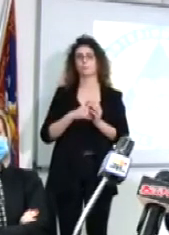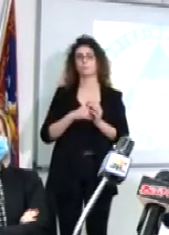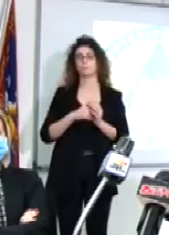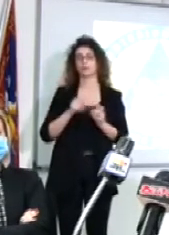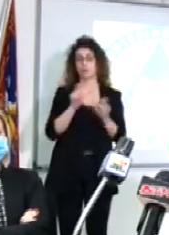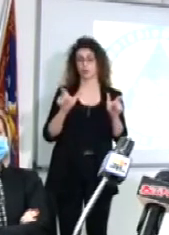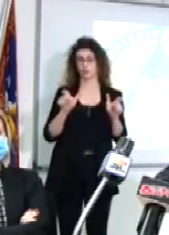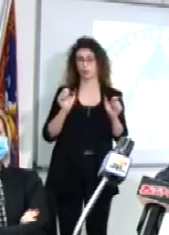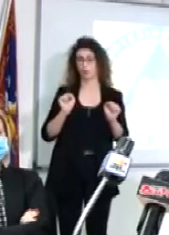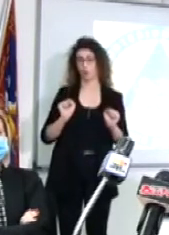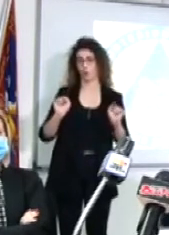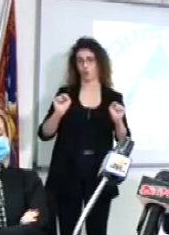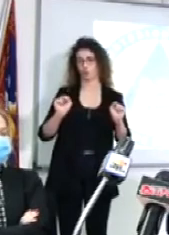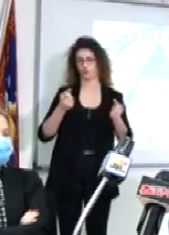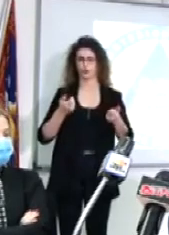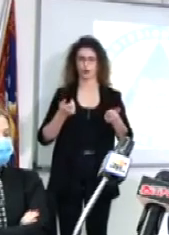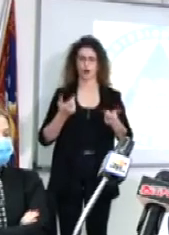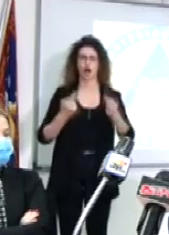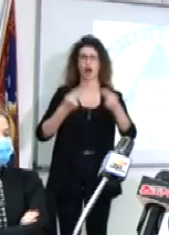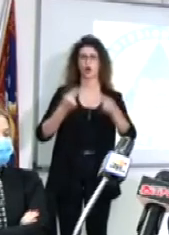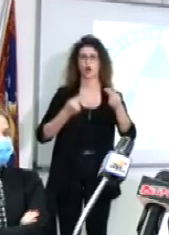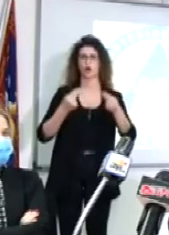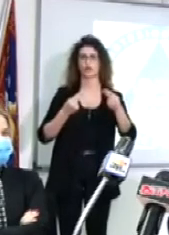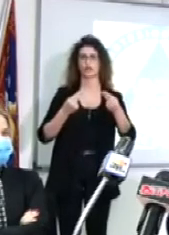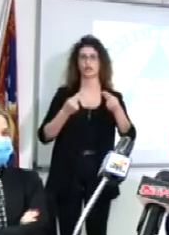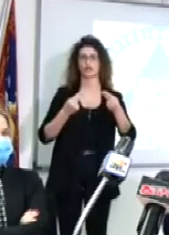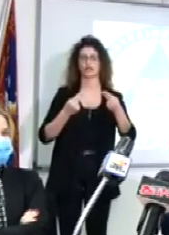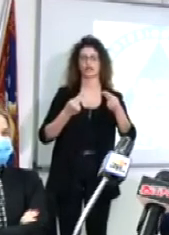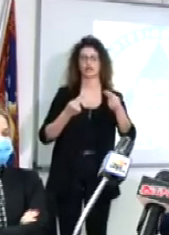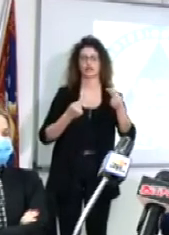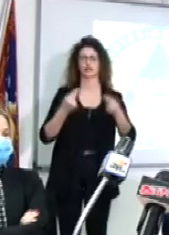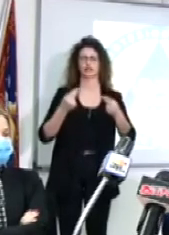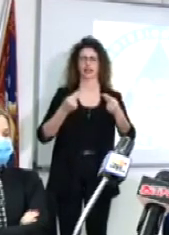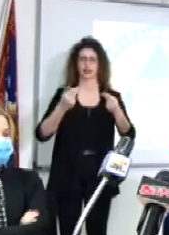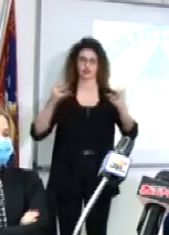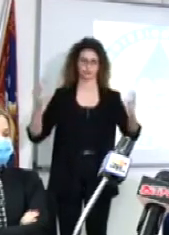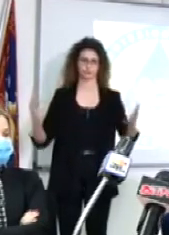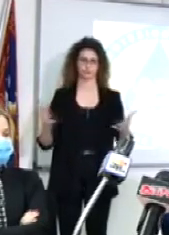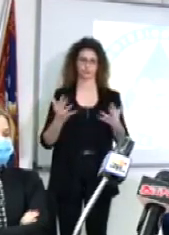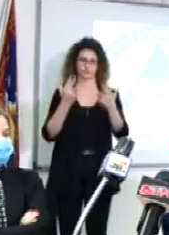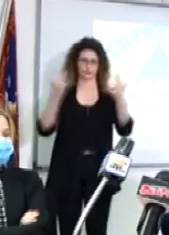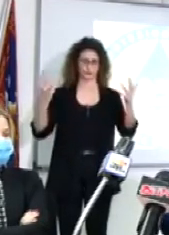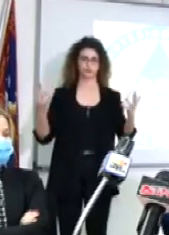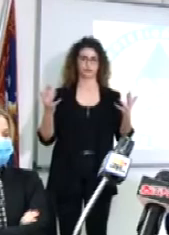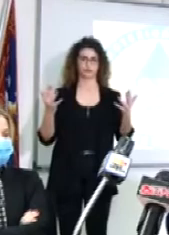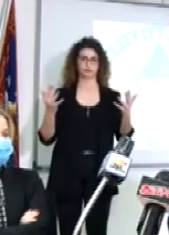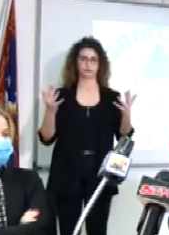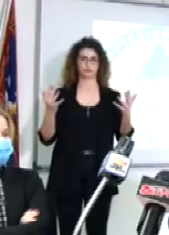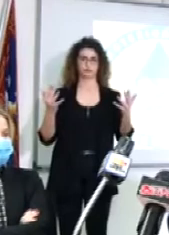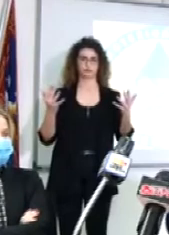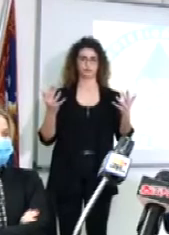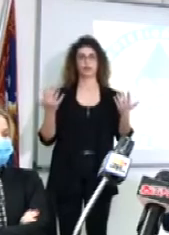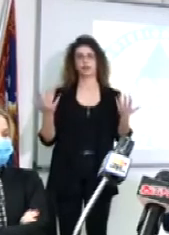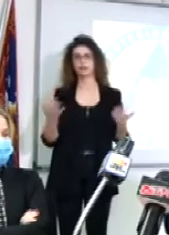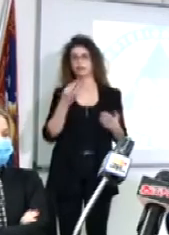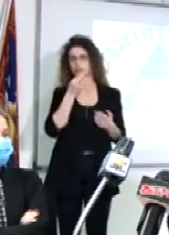il virus si sta diffondendo l'incidenza ossia il numero di persone positive alcove 19 sul totale dei tamponi effettuati è raddoppiata